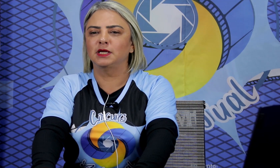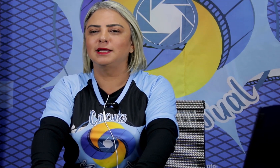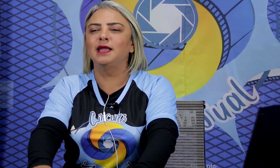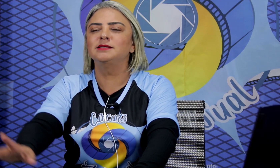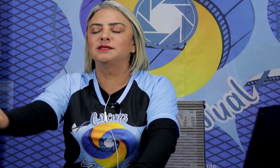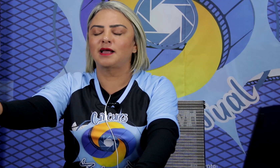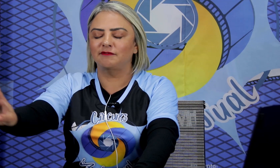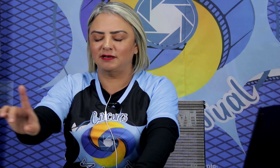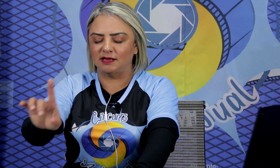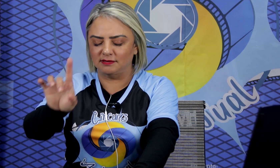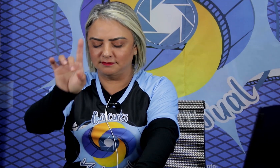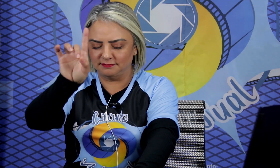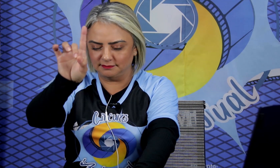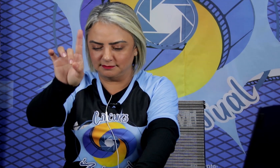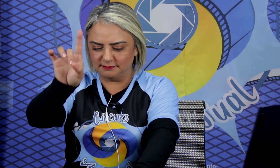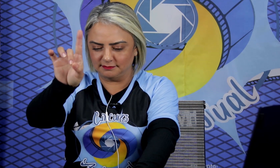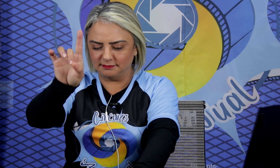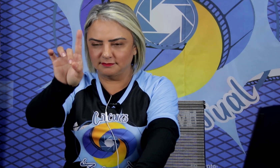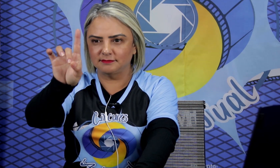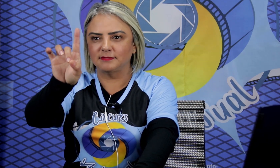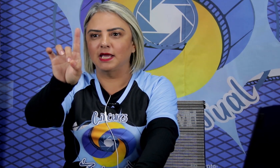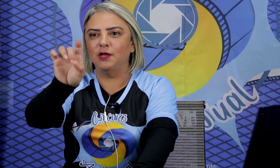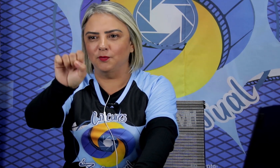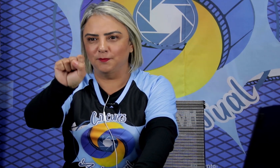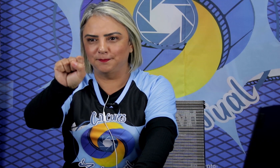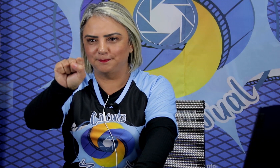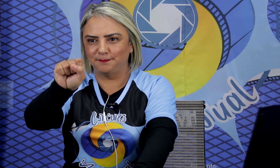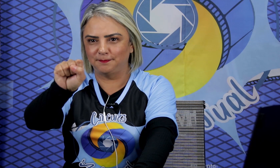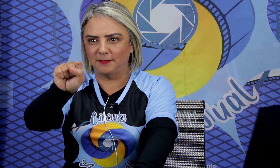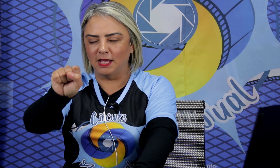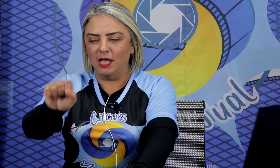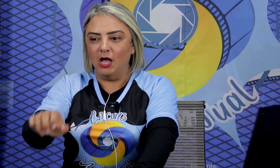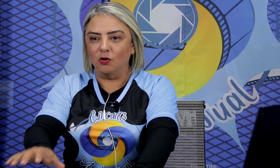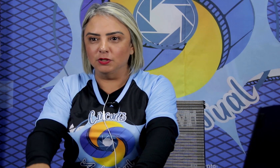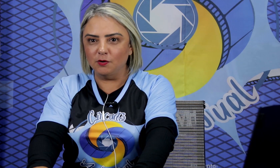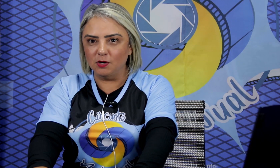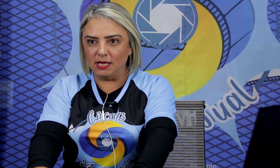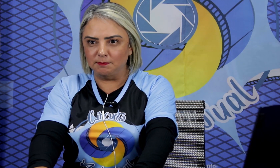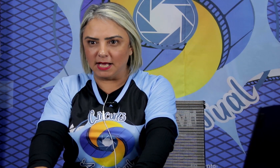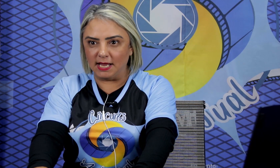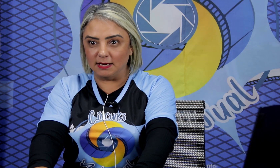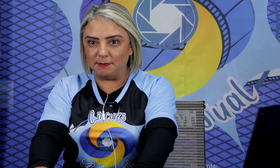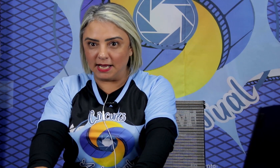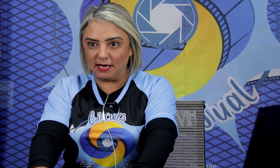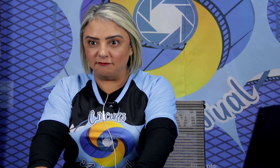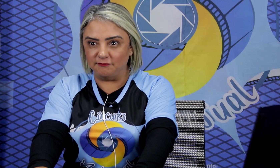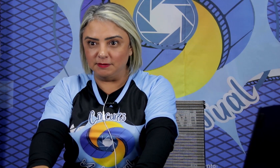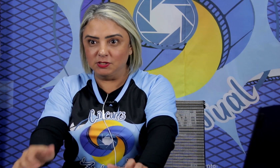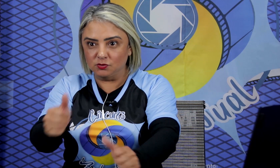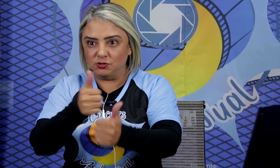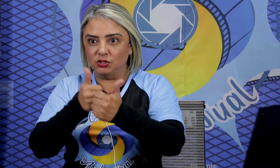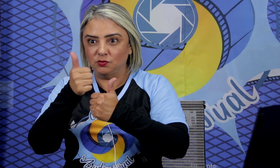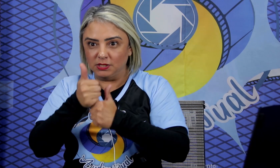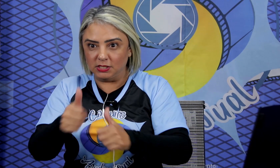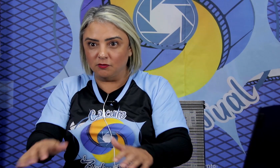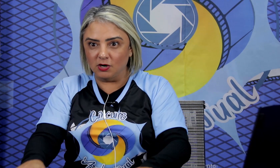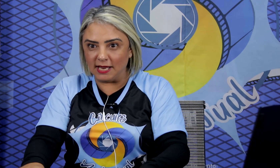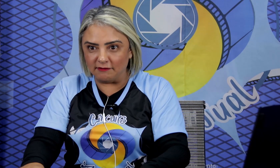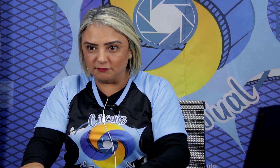Quem estava lá? Eu. Quando eu olhei para ela vir me substituir, que eu olhava, eu